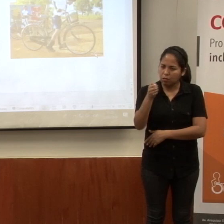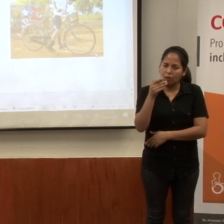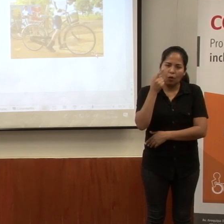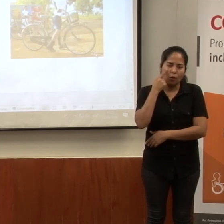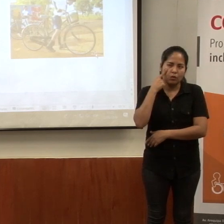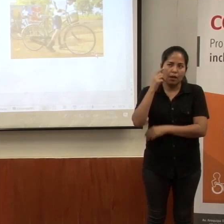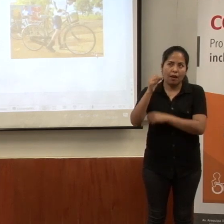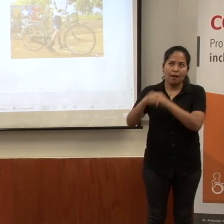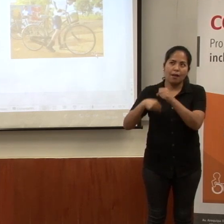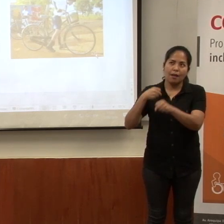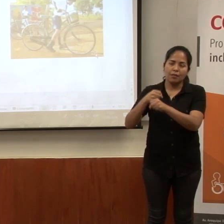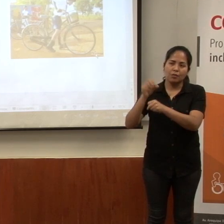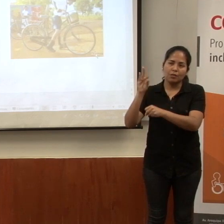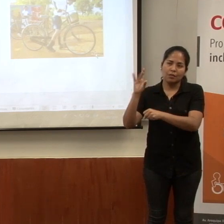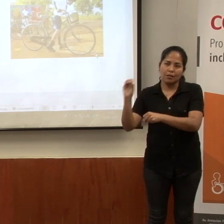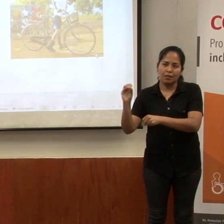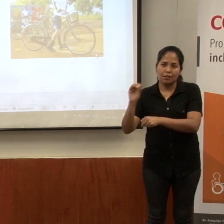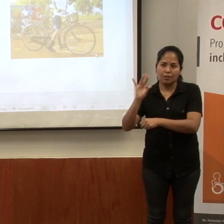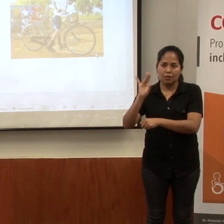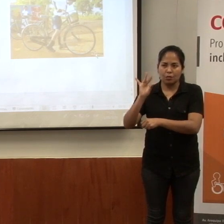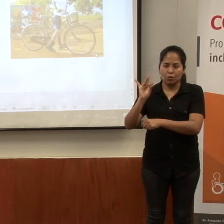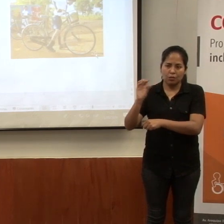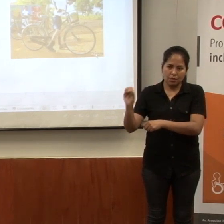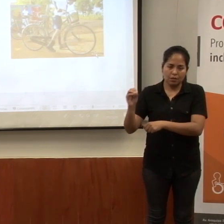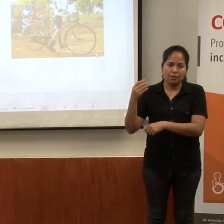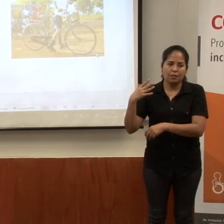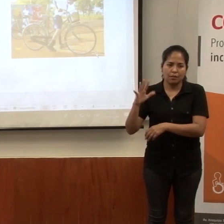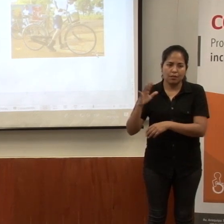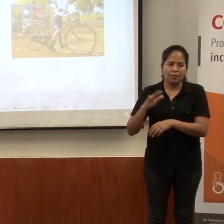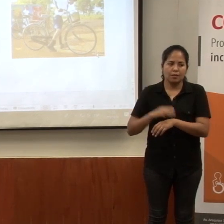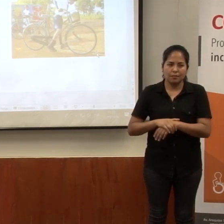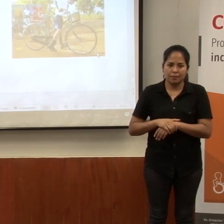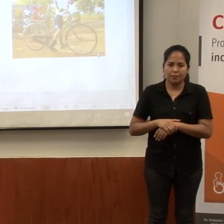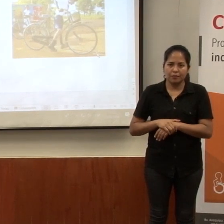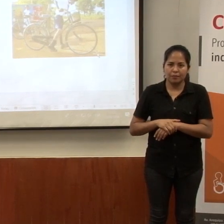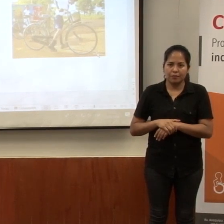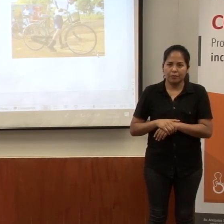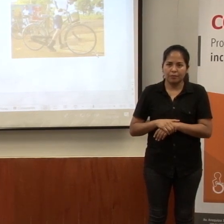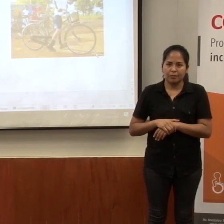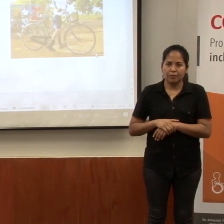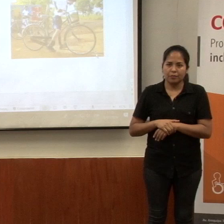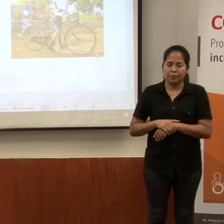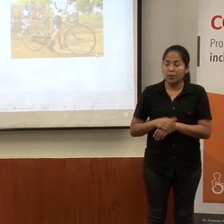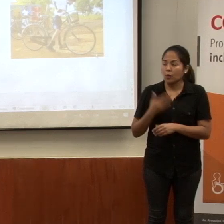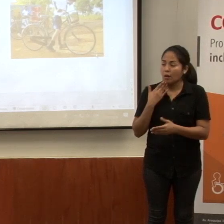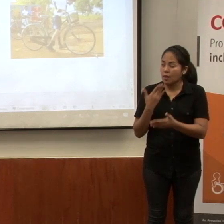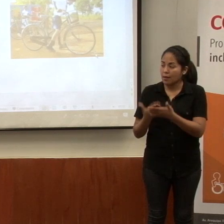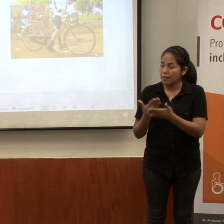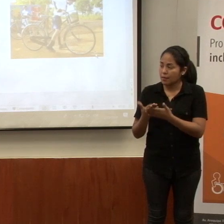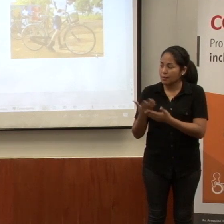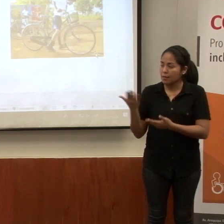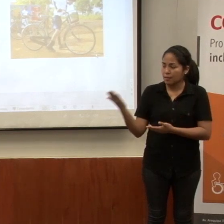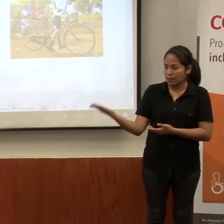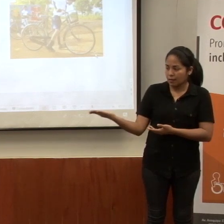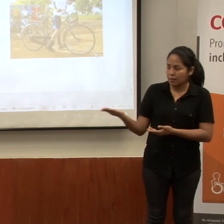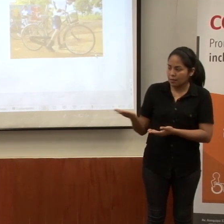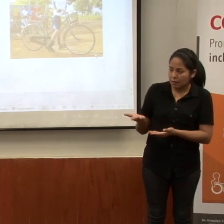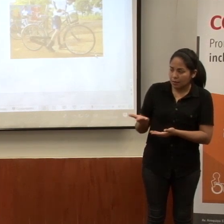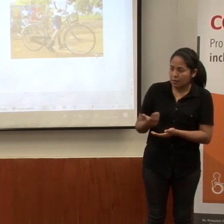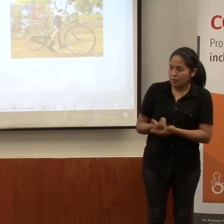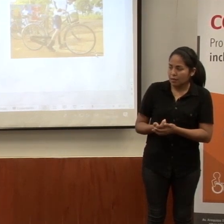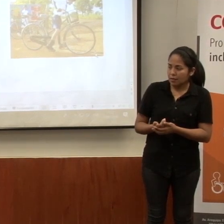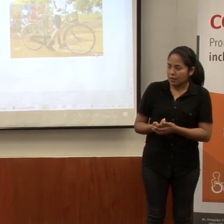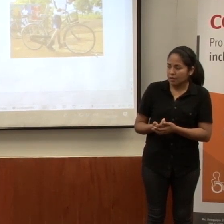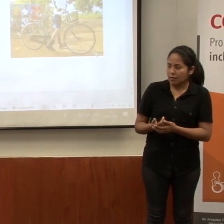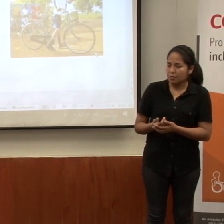años 70 hasta los 80. Bueno, en realidad yo quiero agradecerle a él porque ha puesto